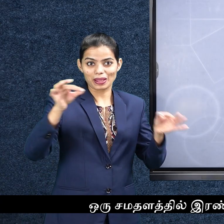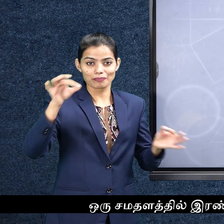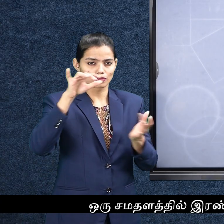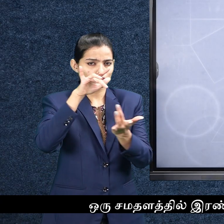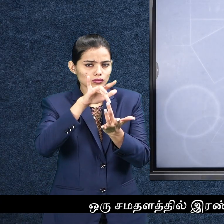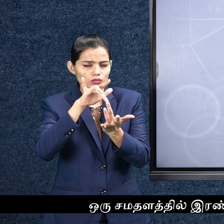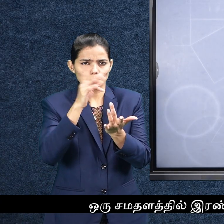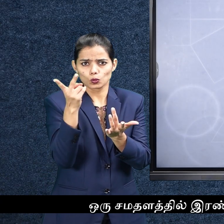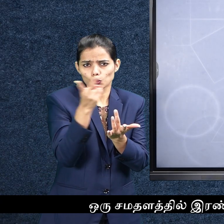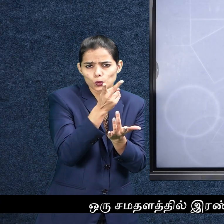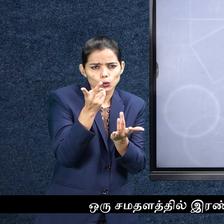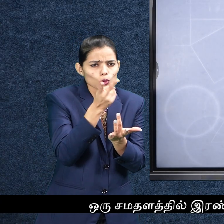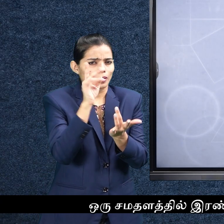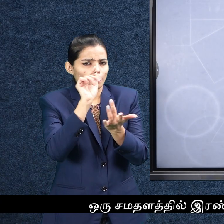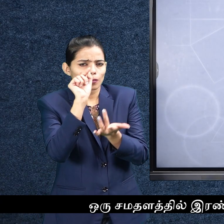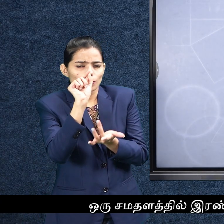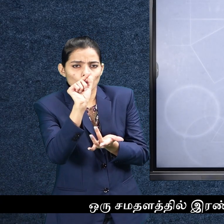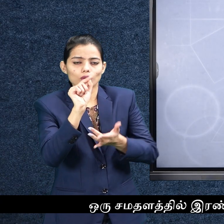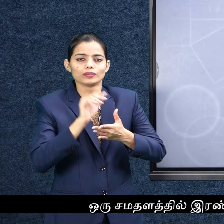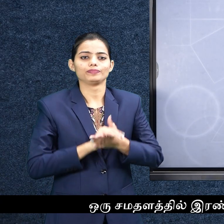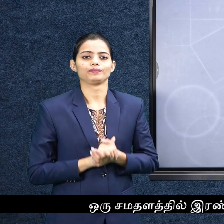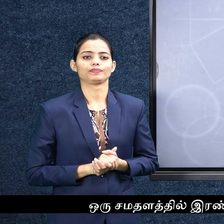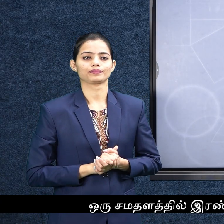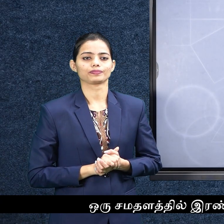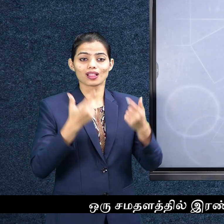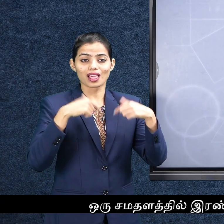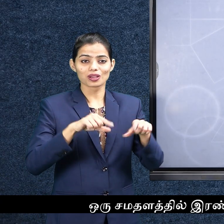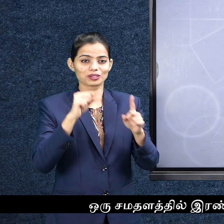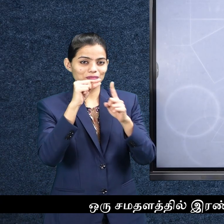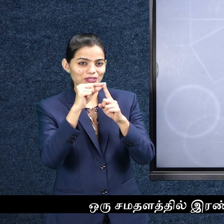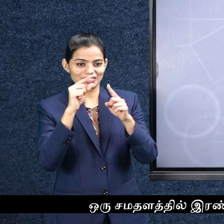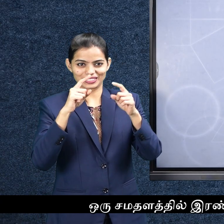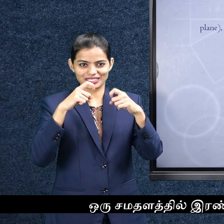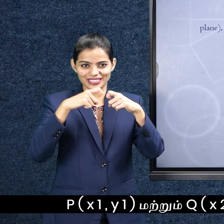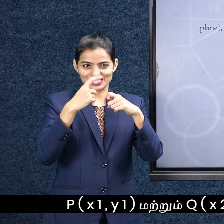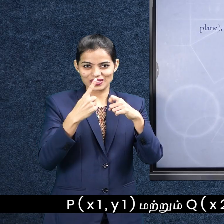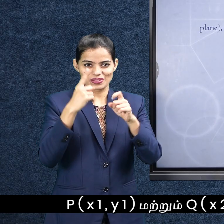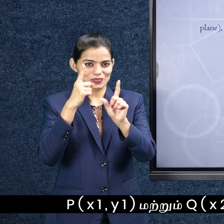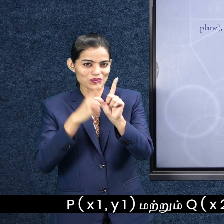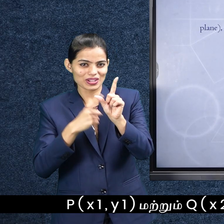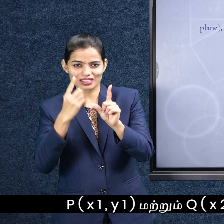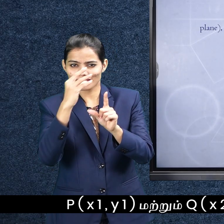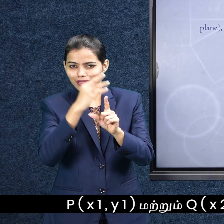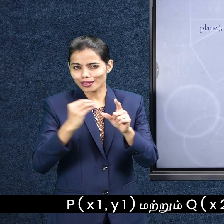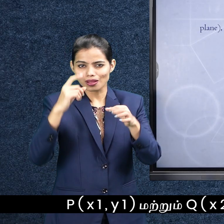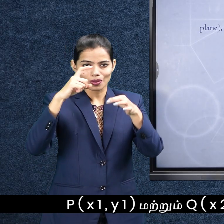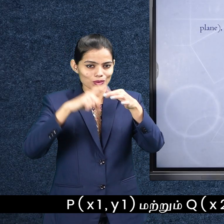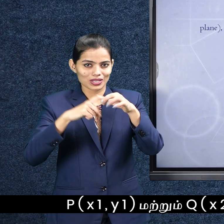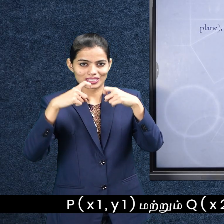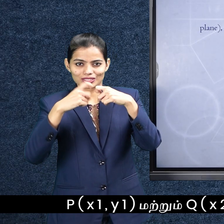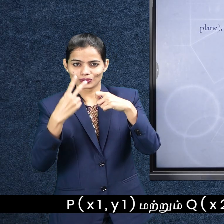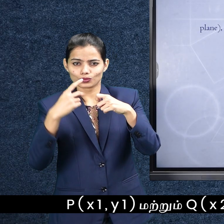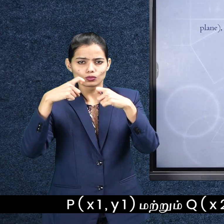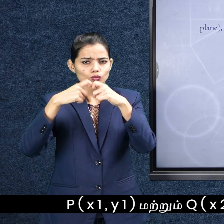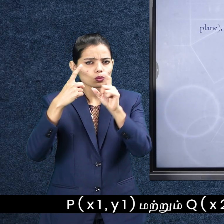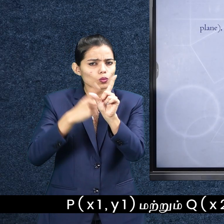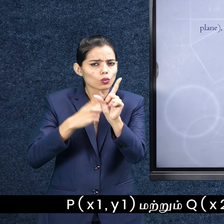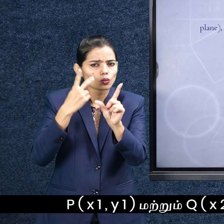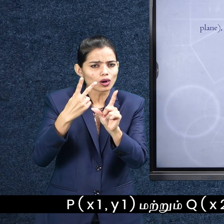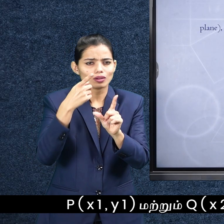ஒரு சமதளத்தின் இரண்டு புள்ளிகளுக்கு இடையில் உள்ள தூரம். P வட்டடைப்புக்குறிக்குள் x கீழிலக்கு